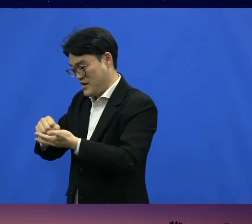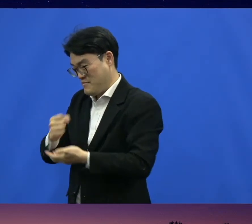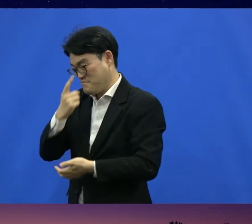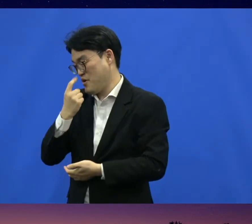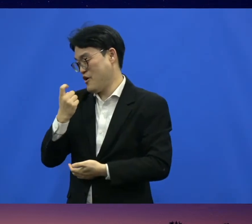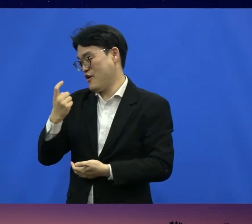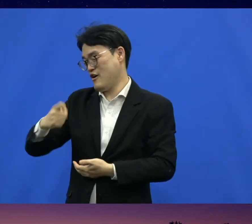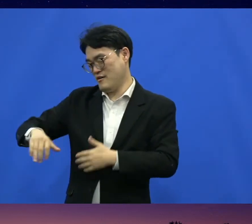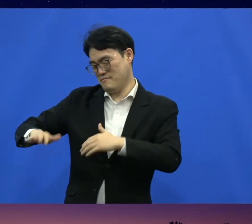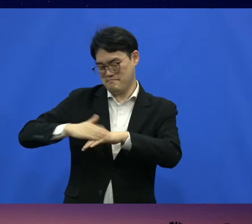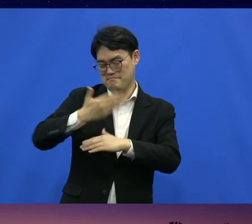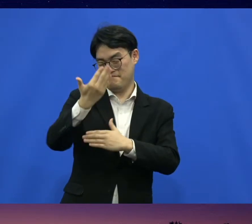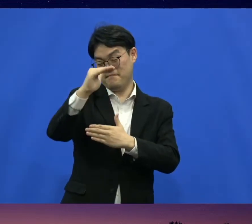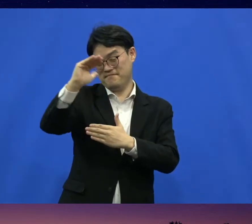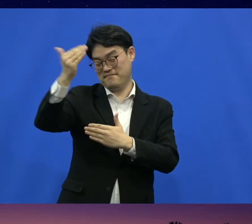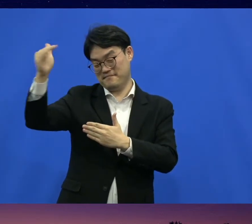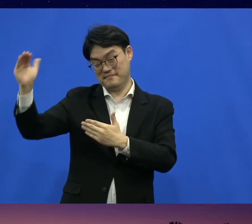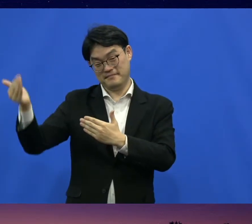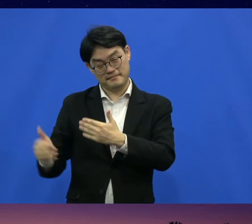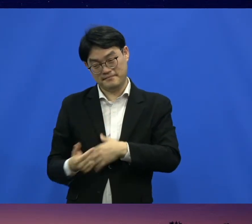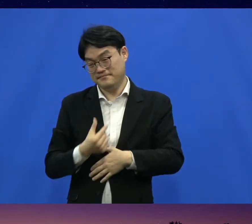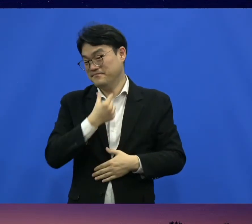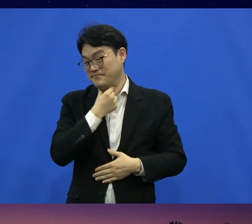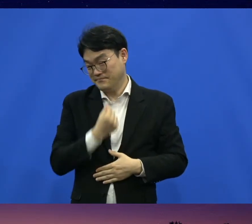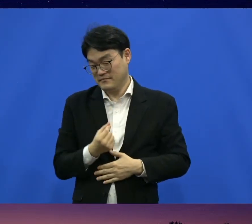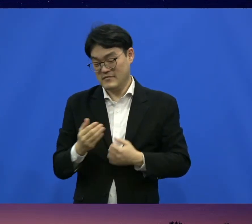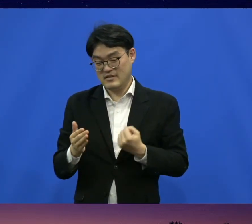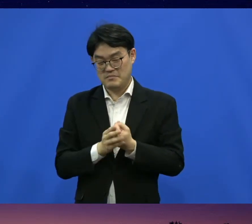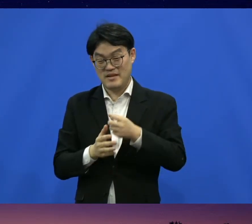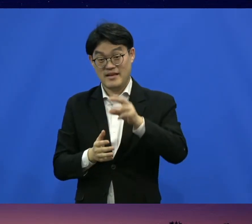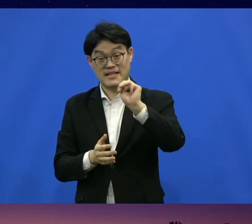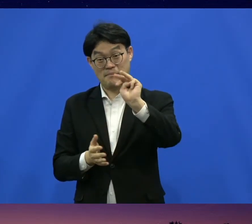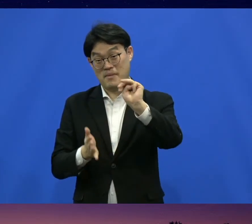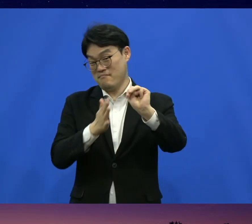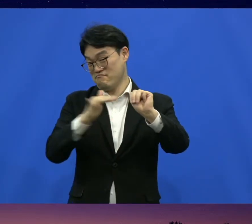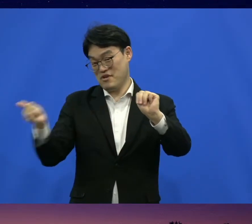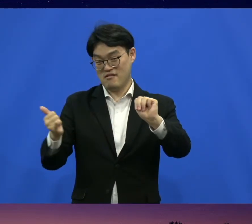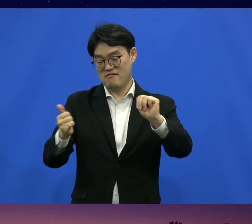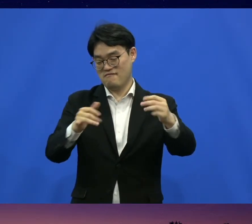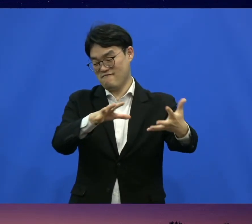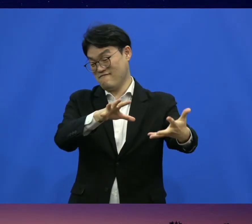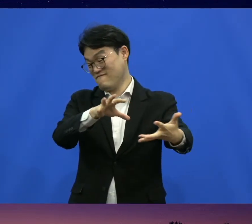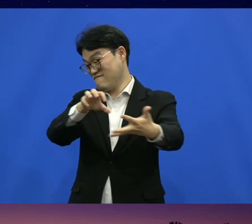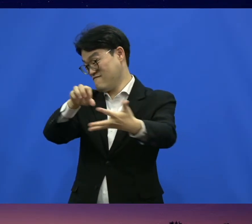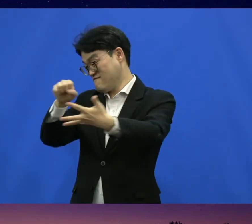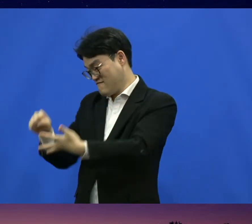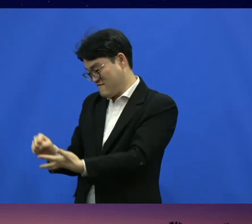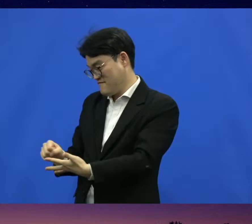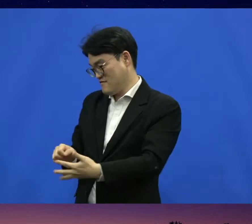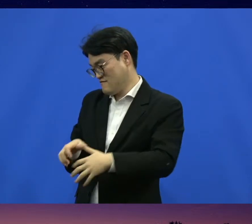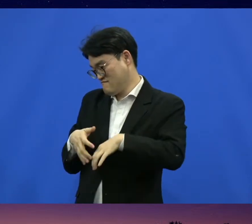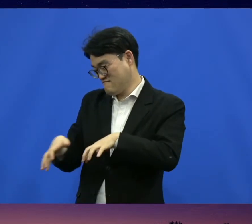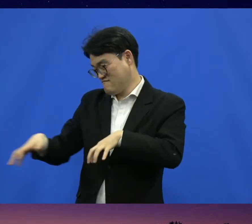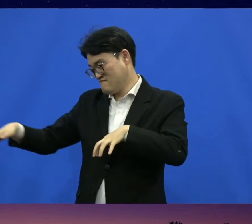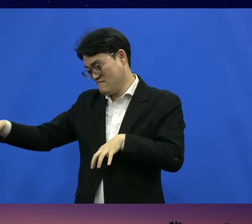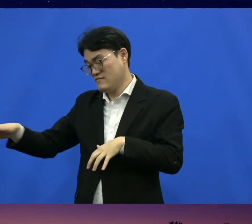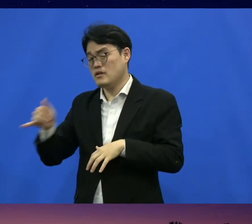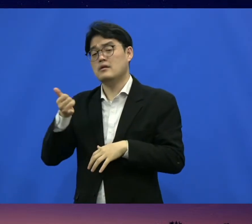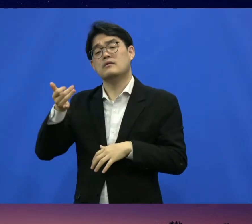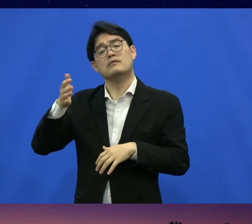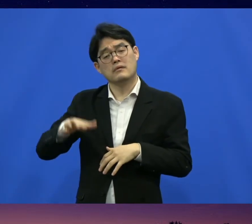아무리 거창하고 화려해도 소용이 없어요. 인간적인 방식으로 하나님의 이 법궤를 옮기려고 한 것입니다.